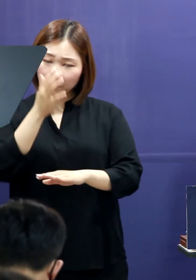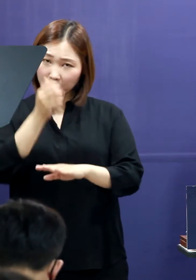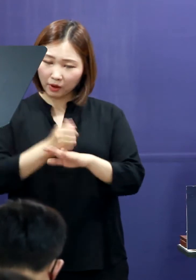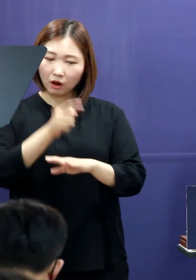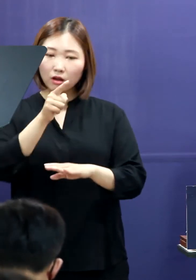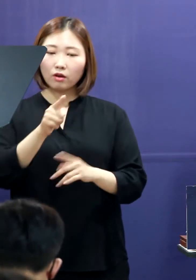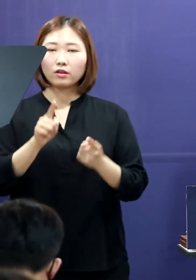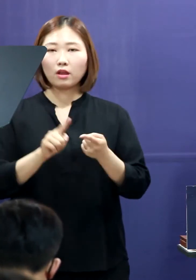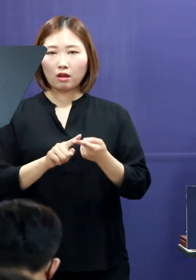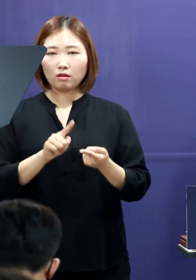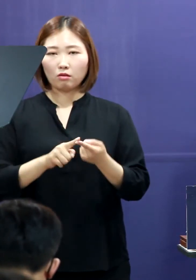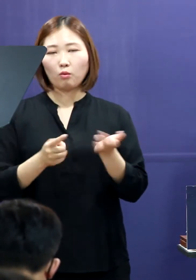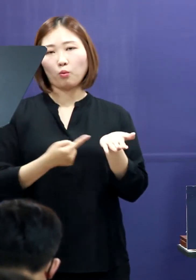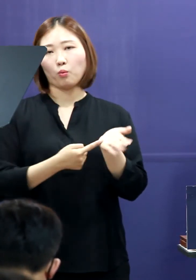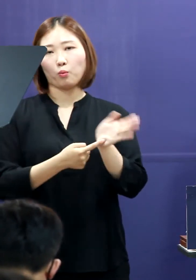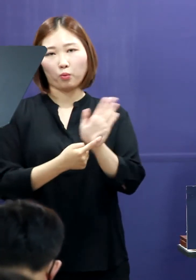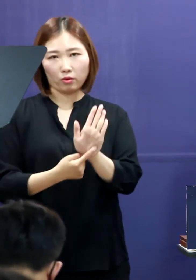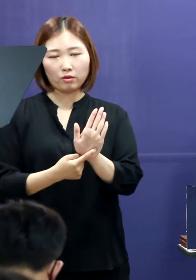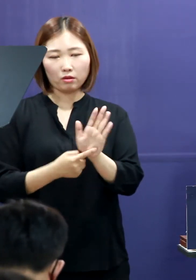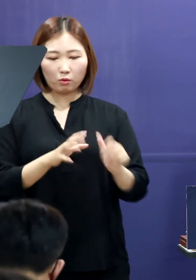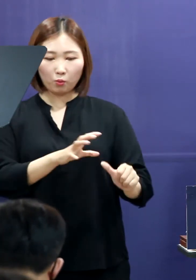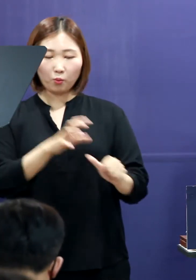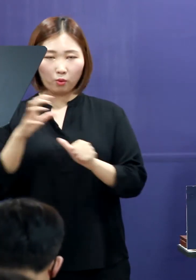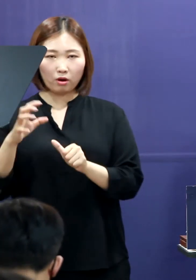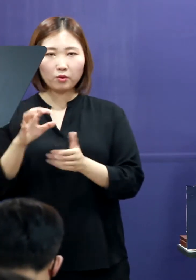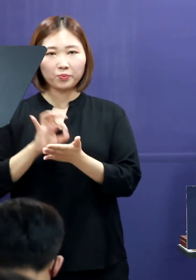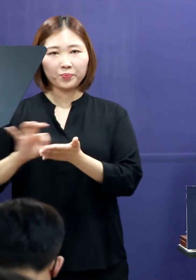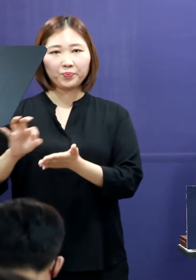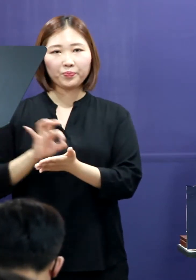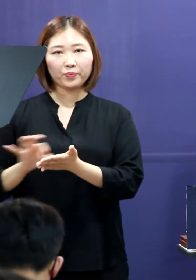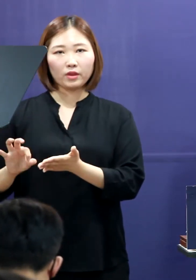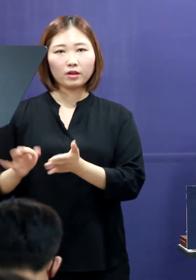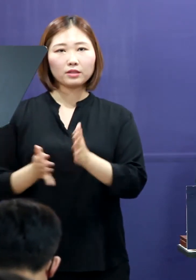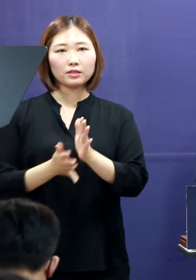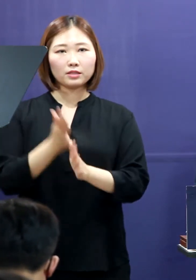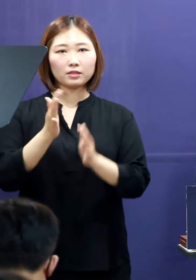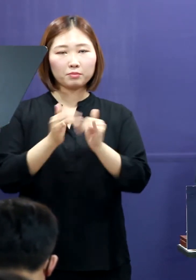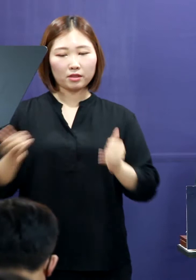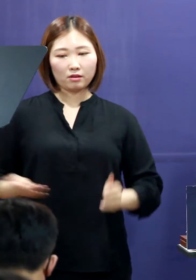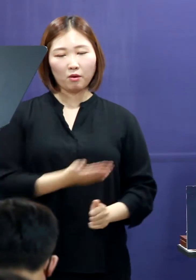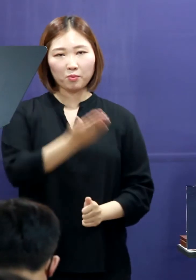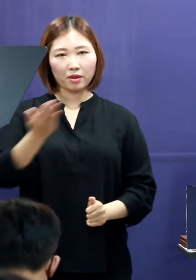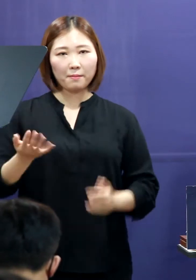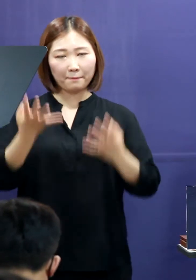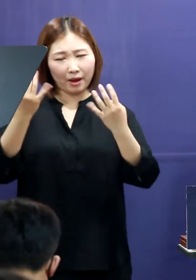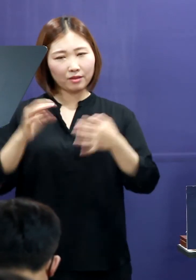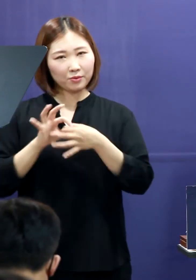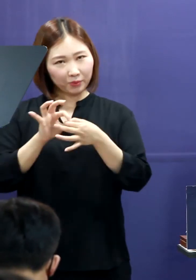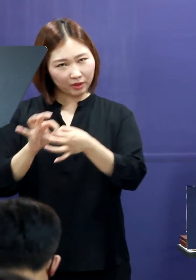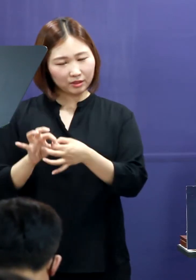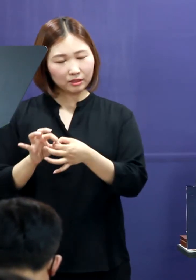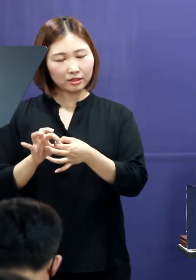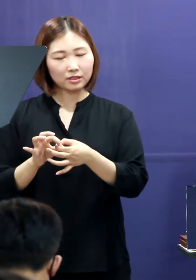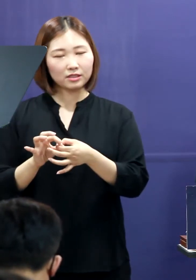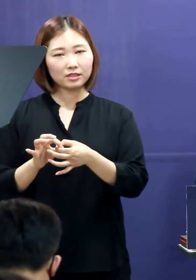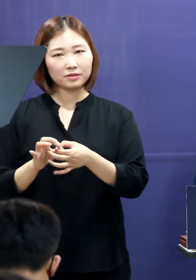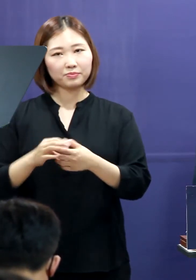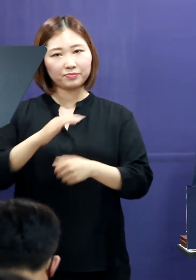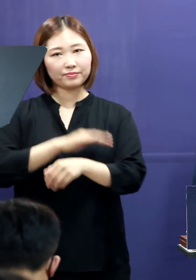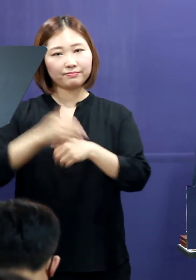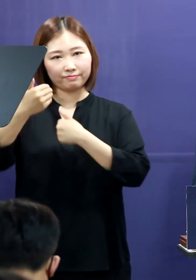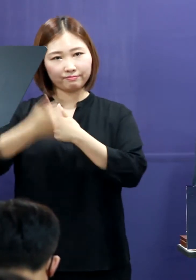매회에 홍보하는 데도 활용하도록 하겠습니다. 우리 시민 여러분들은 많은 관심과 성원을